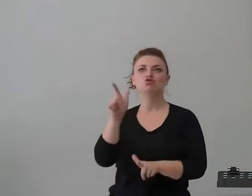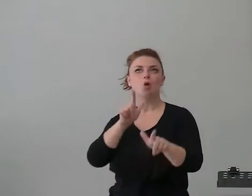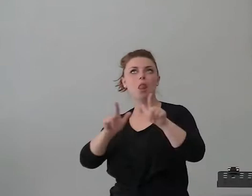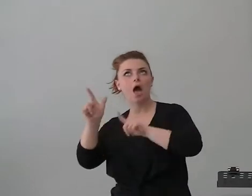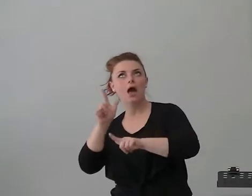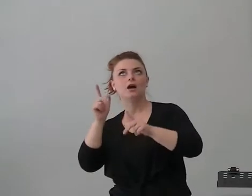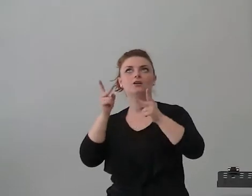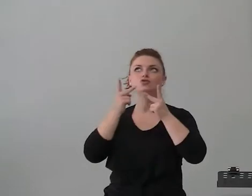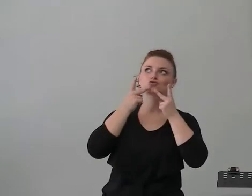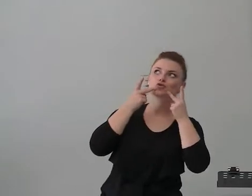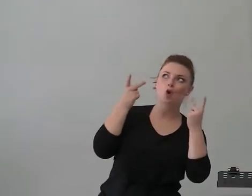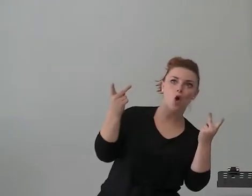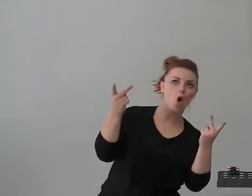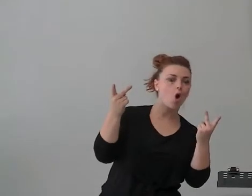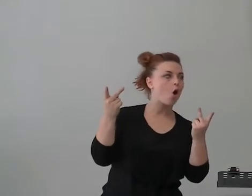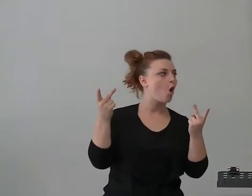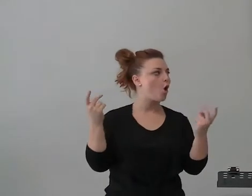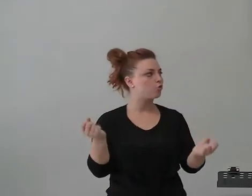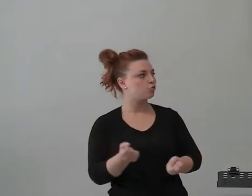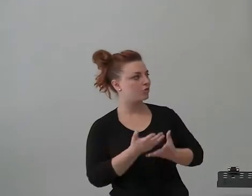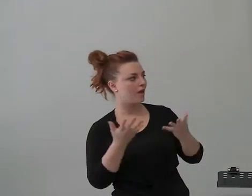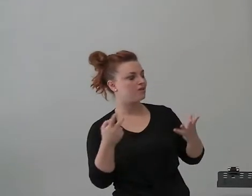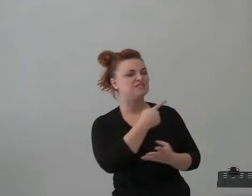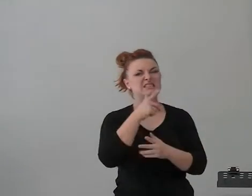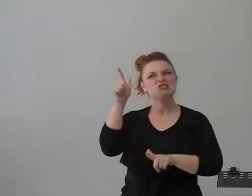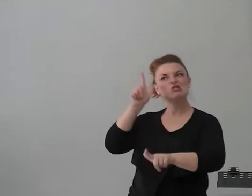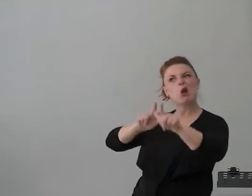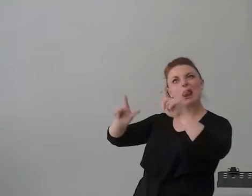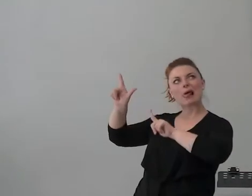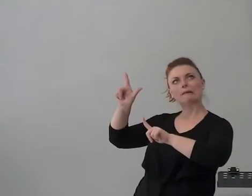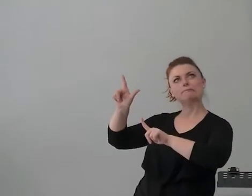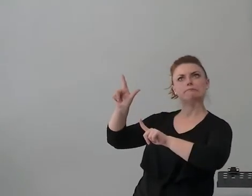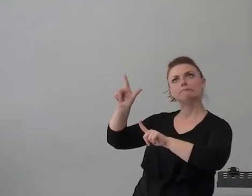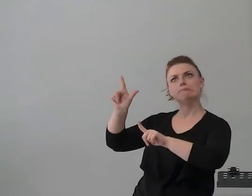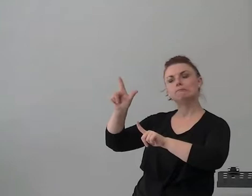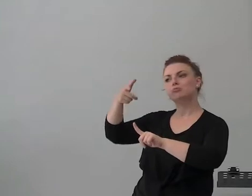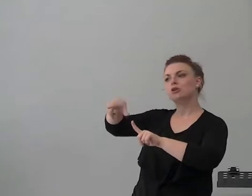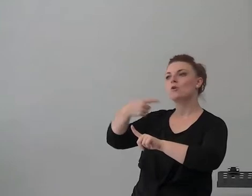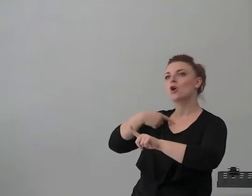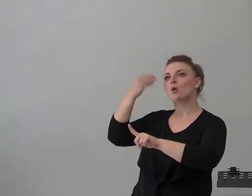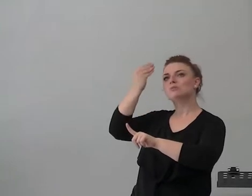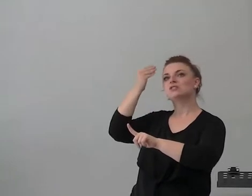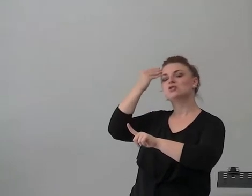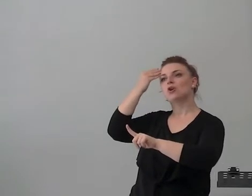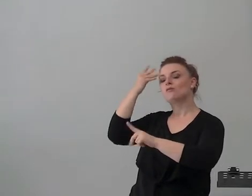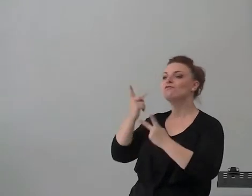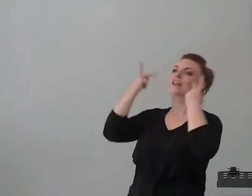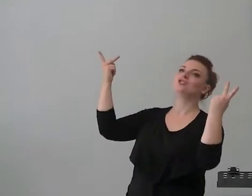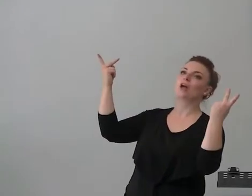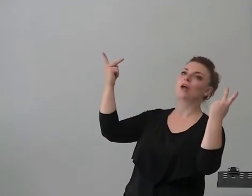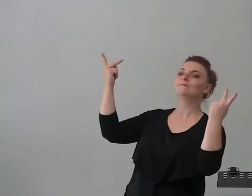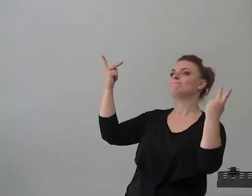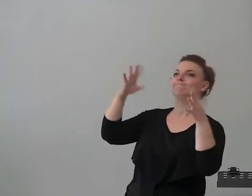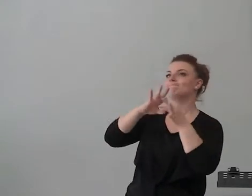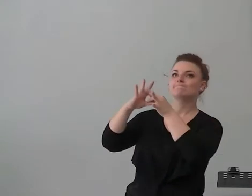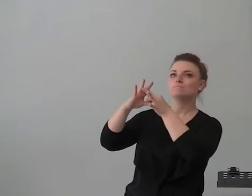gioioso. Io non direi proprio solare, perché per me vuol dire felice. Non sono sempre felice. Gesù